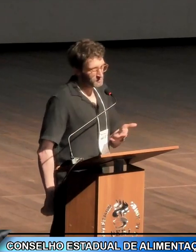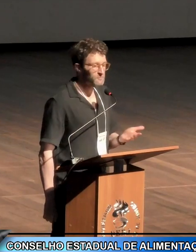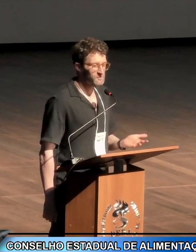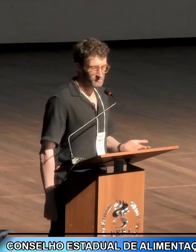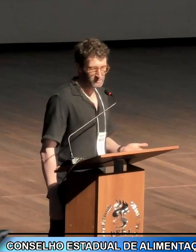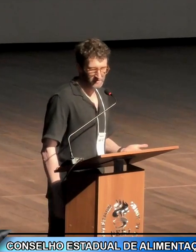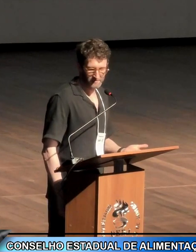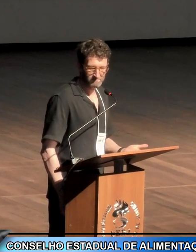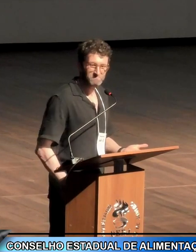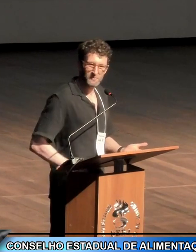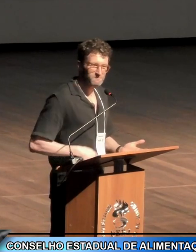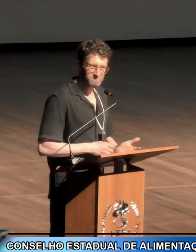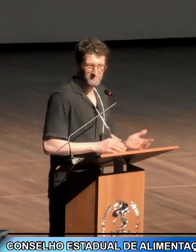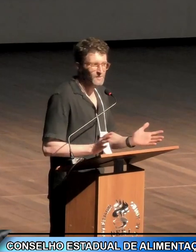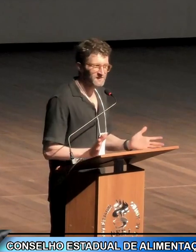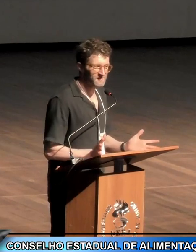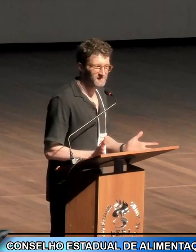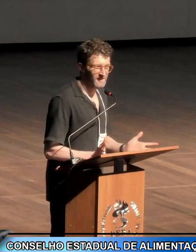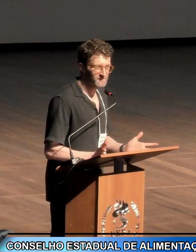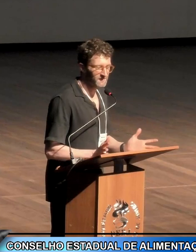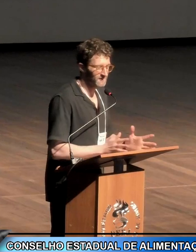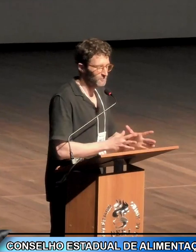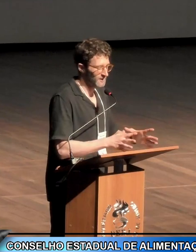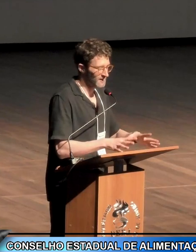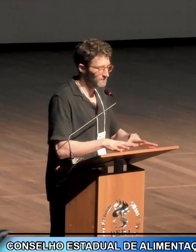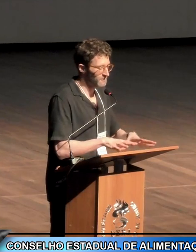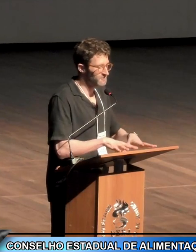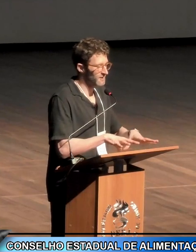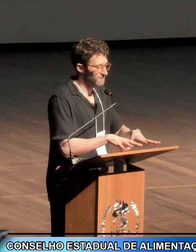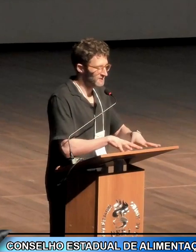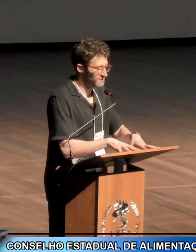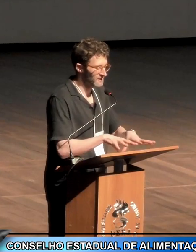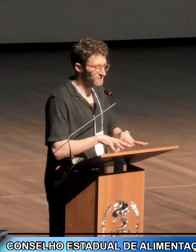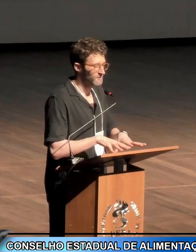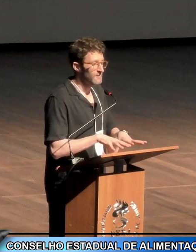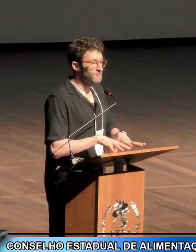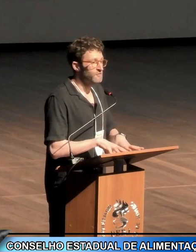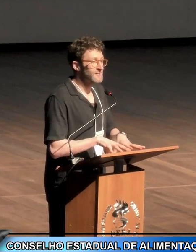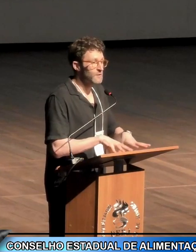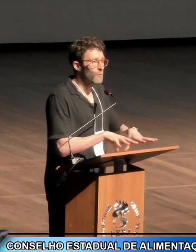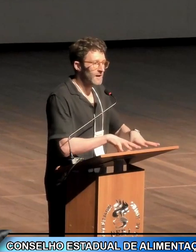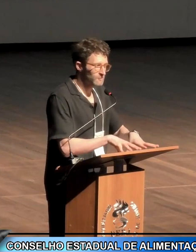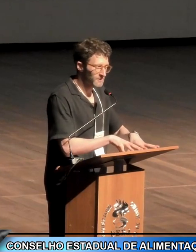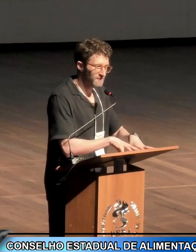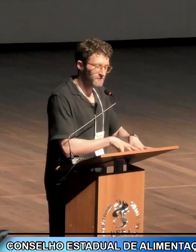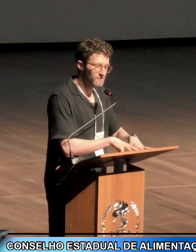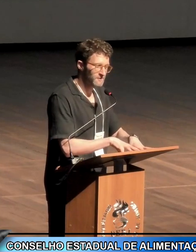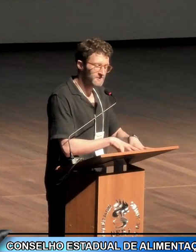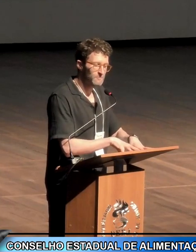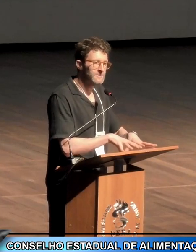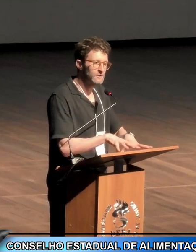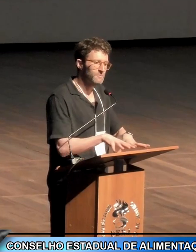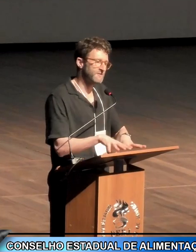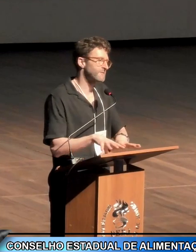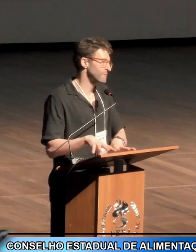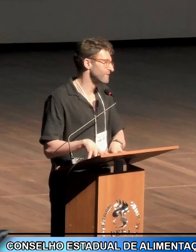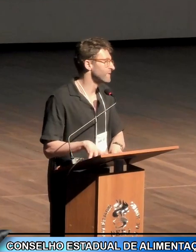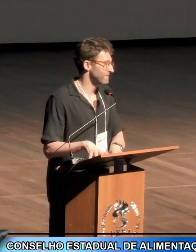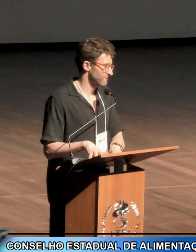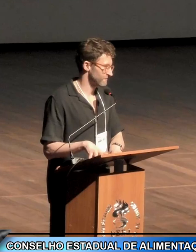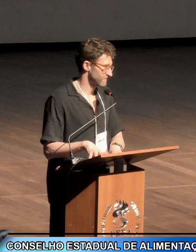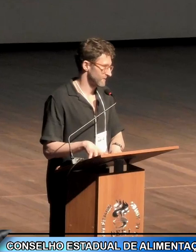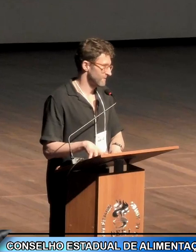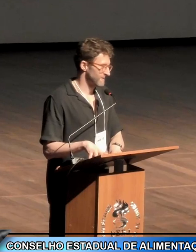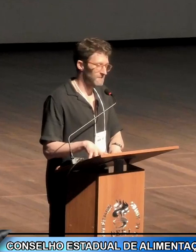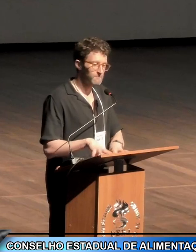tipo um tipo 2 então não há necessidade se o cardápio que já é planejado for adequado para essa condição não precisa ter